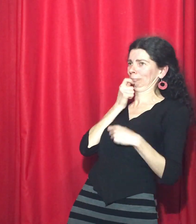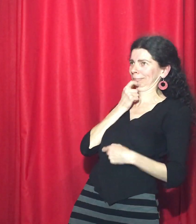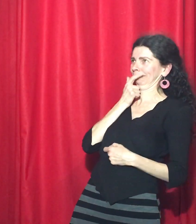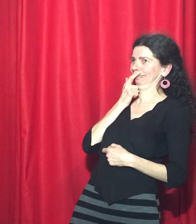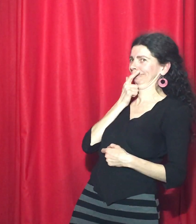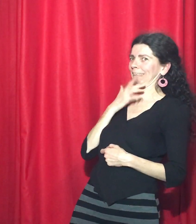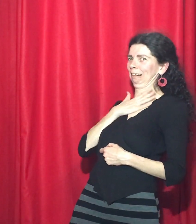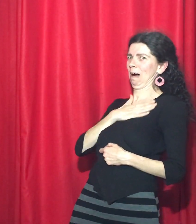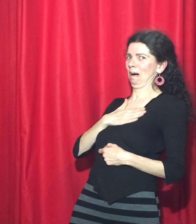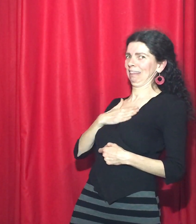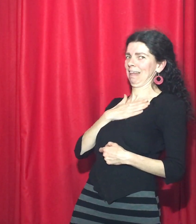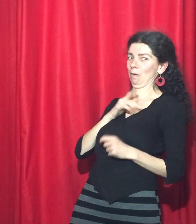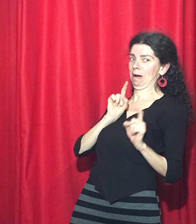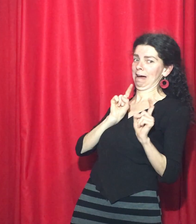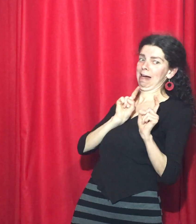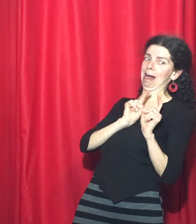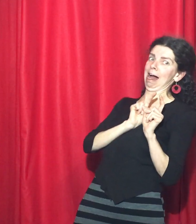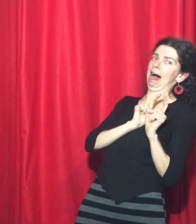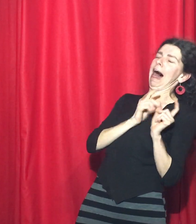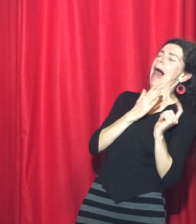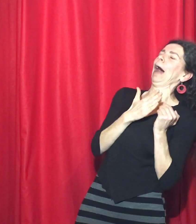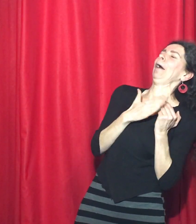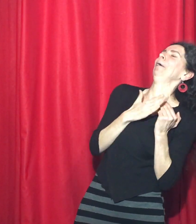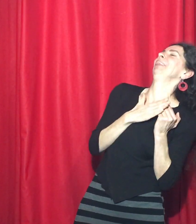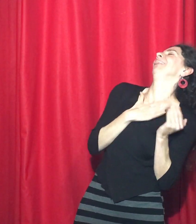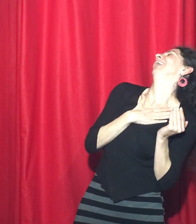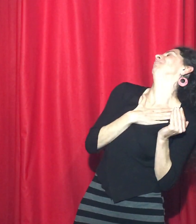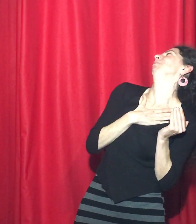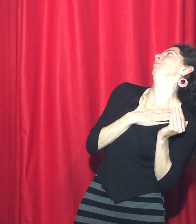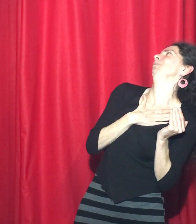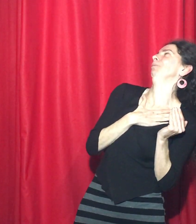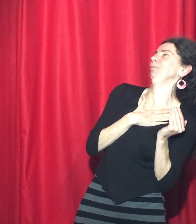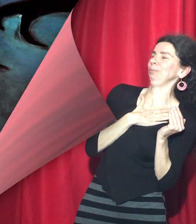sur les lèvres. Enfin, il était tout près de sa bien-aimée.